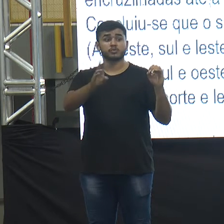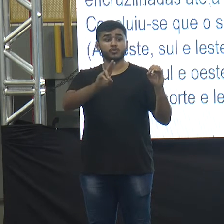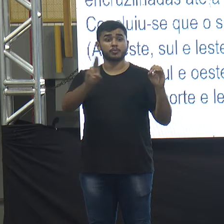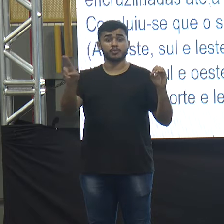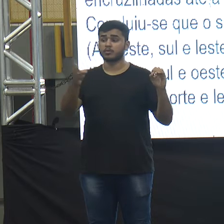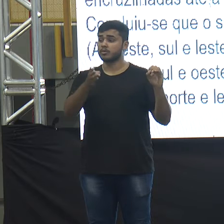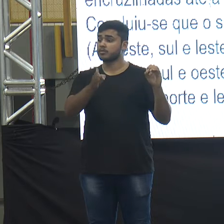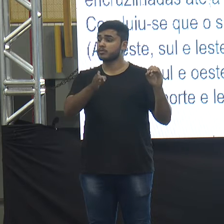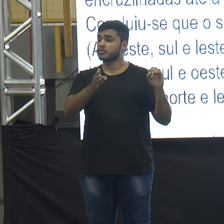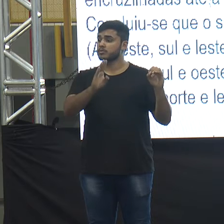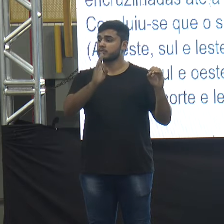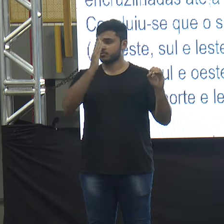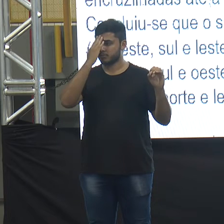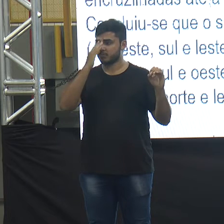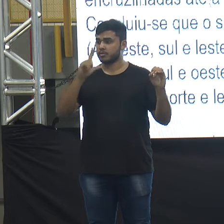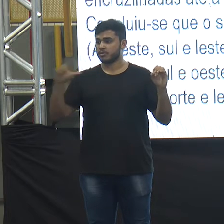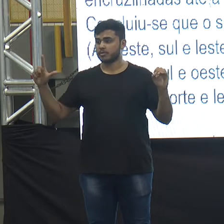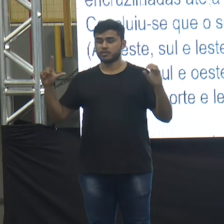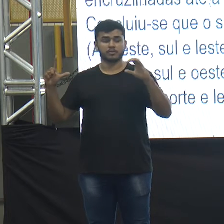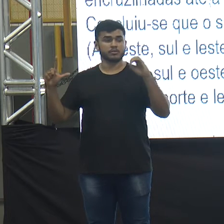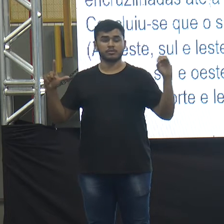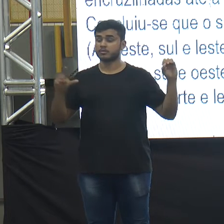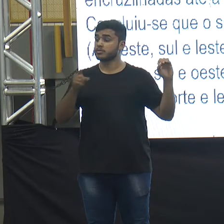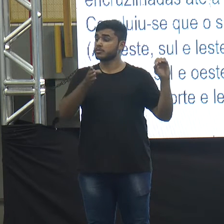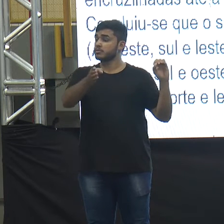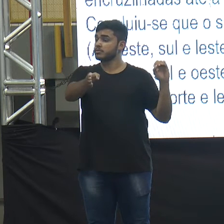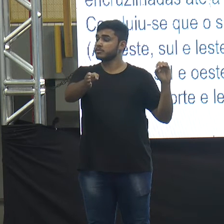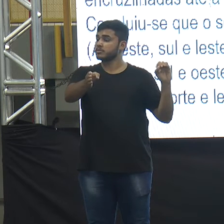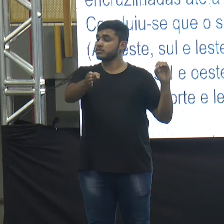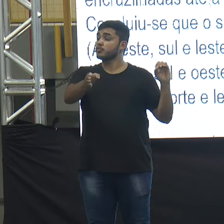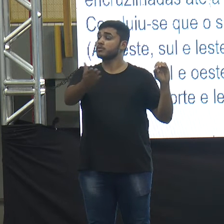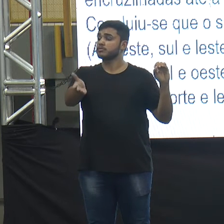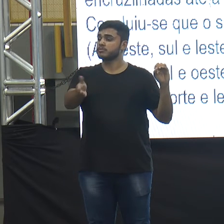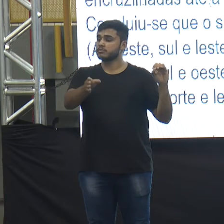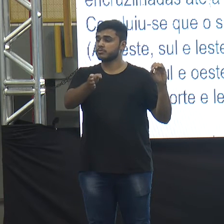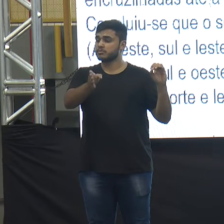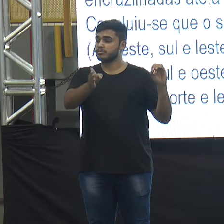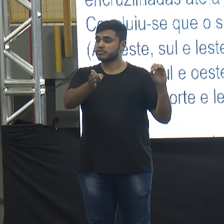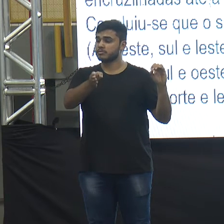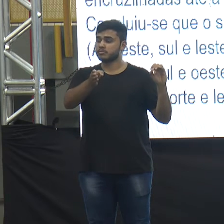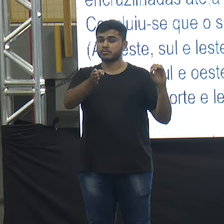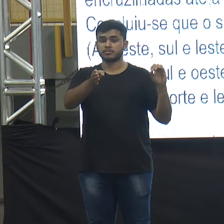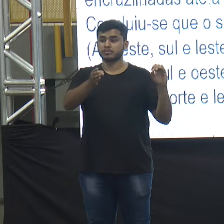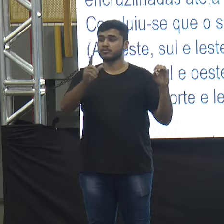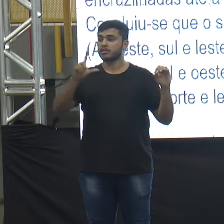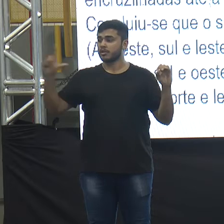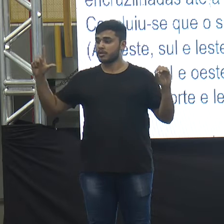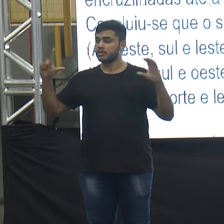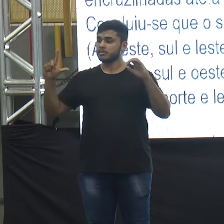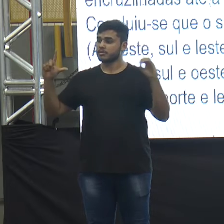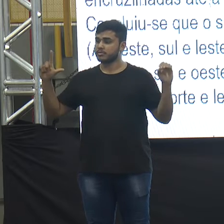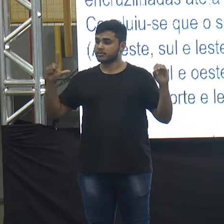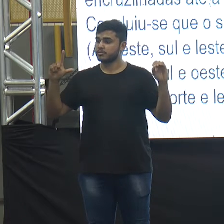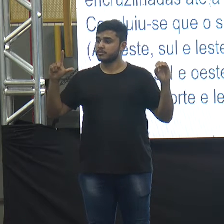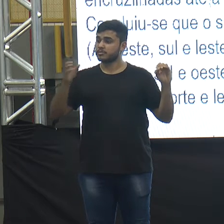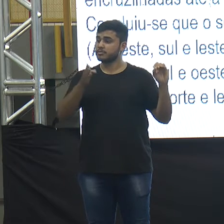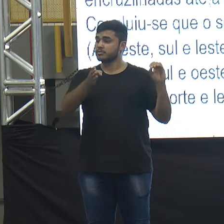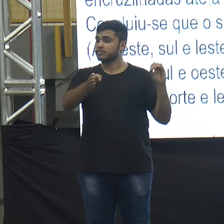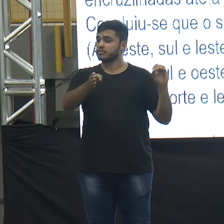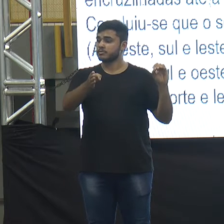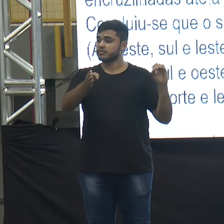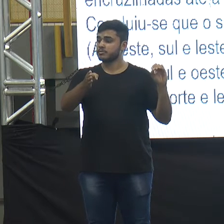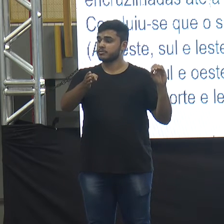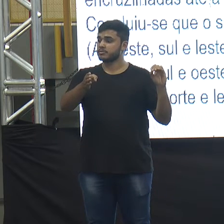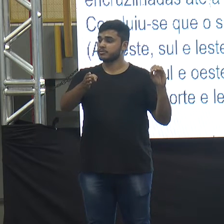Oxi, estão dormindo? Não. Cansados? Sim. Qual é o ponto? Norte, cara.